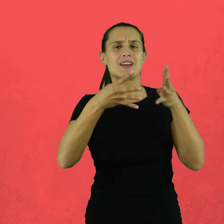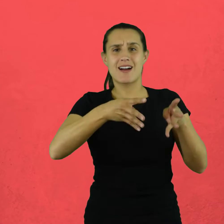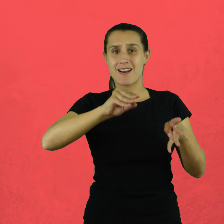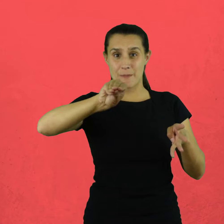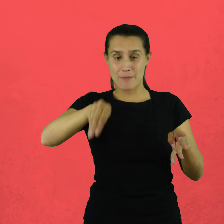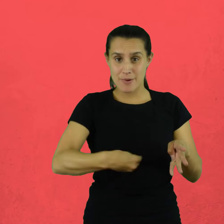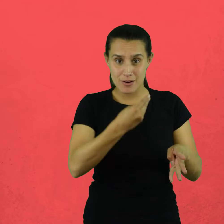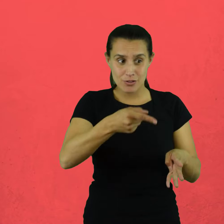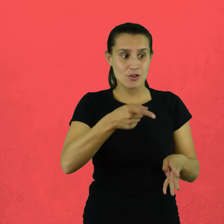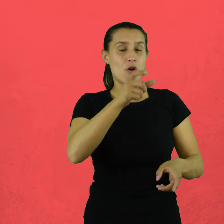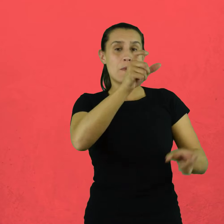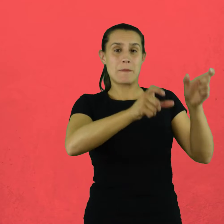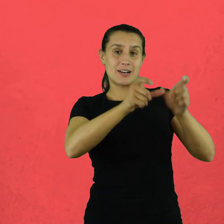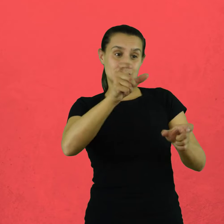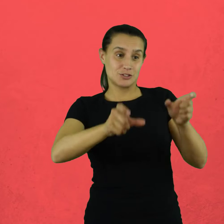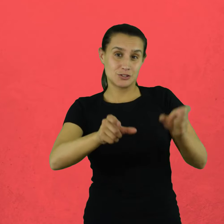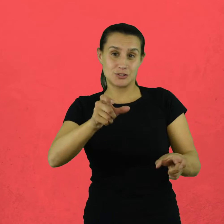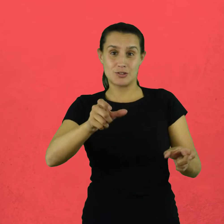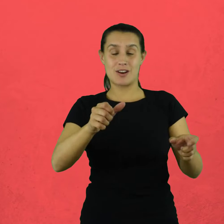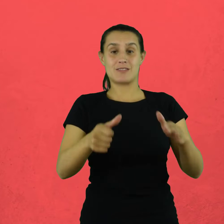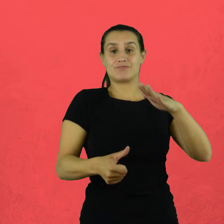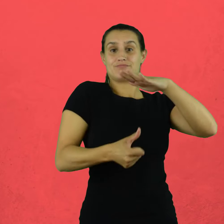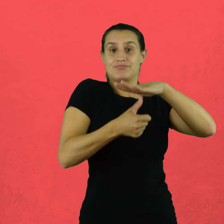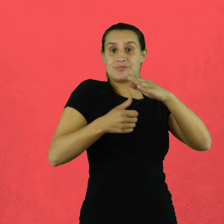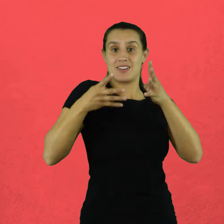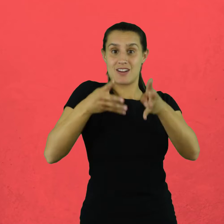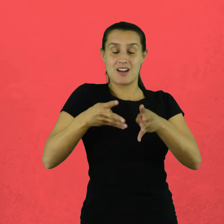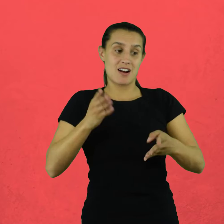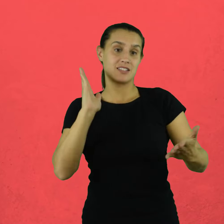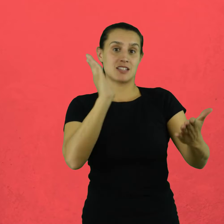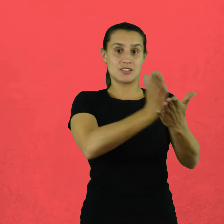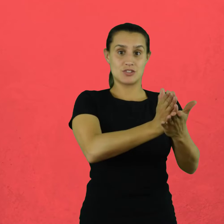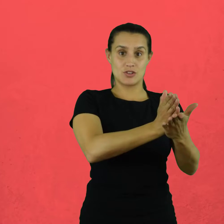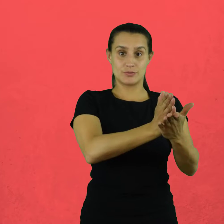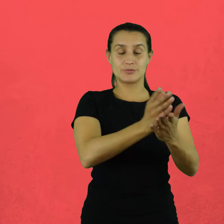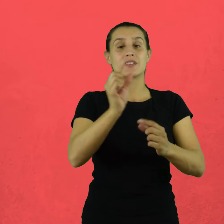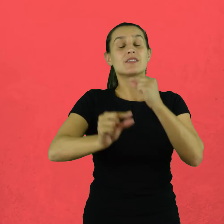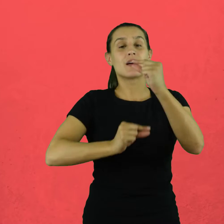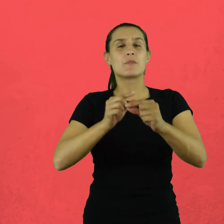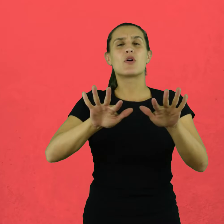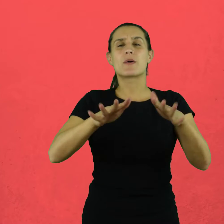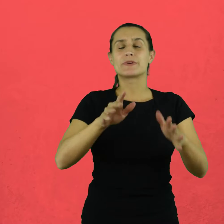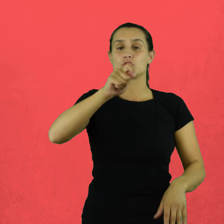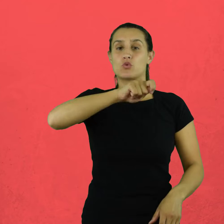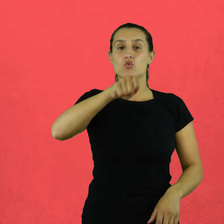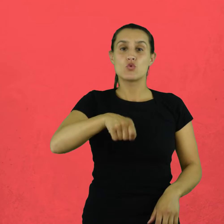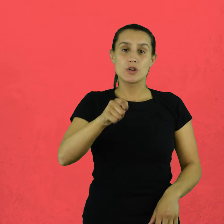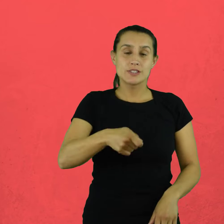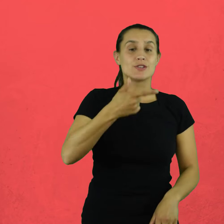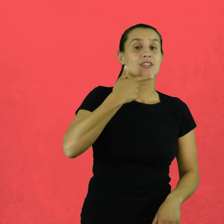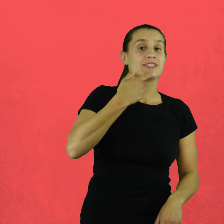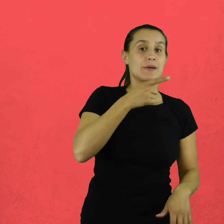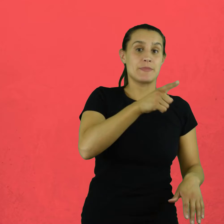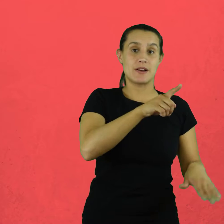J. Fontana. Poco a poco, las sentencias de los tribunales fueron reducidas o cambiadas por las autoridades